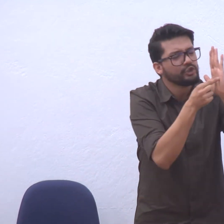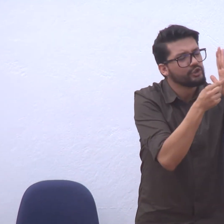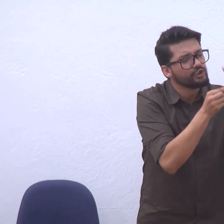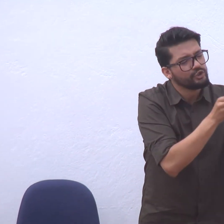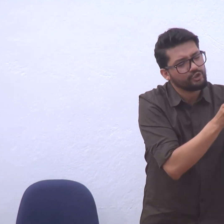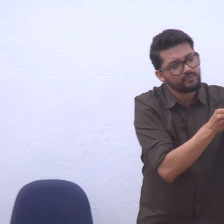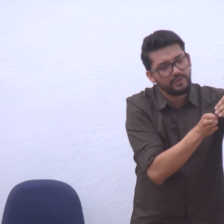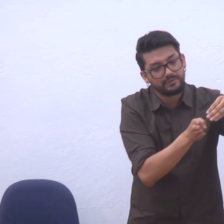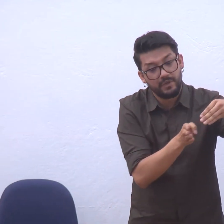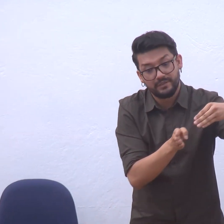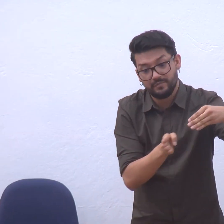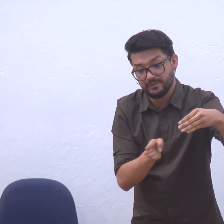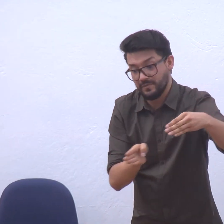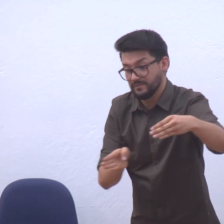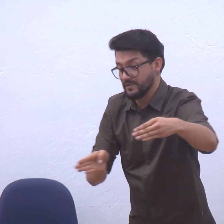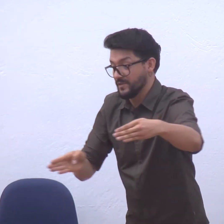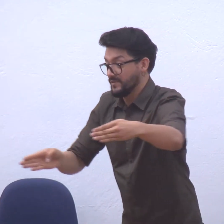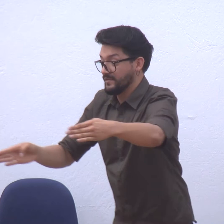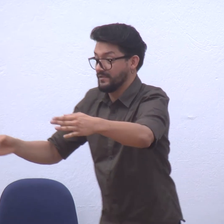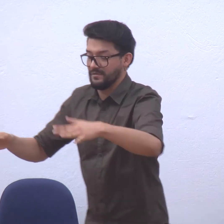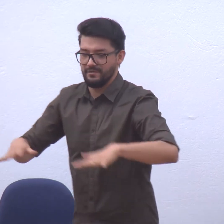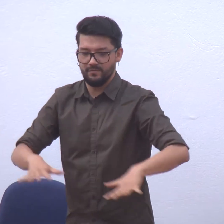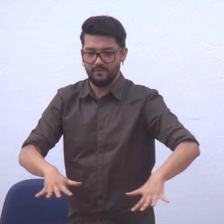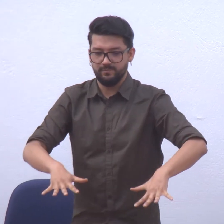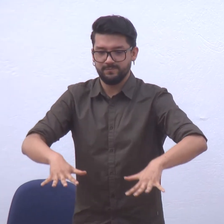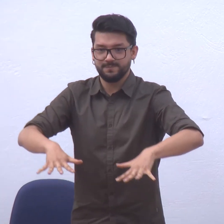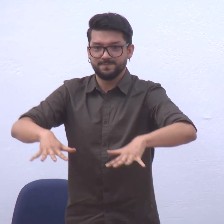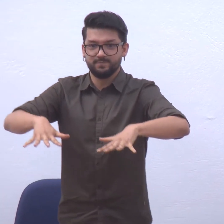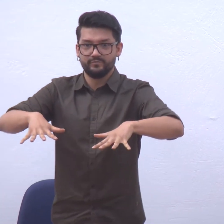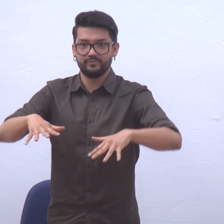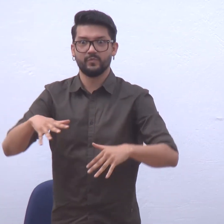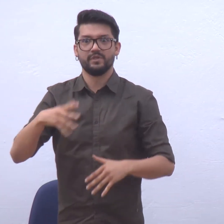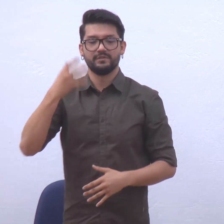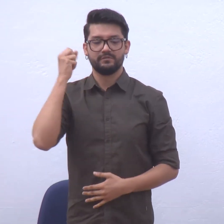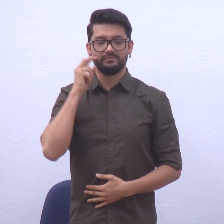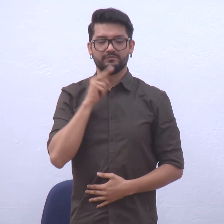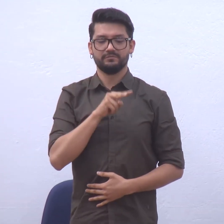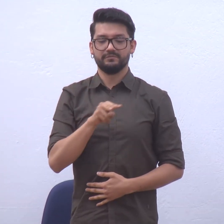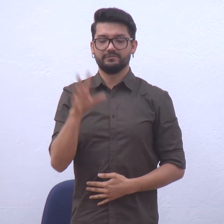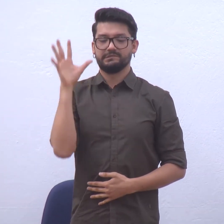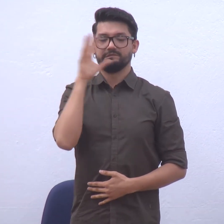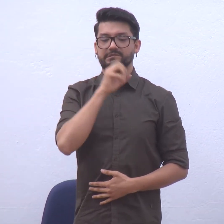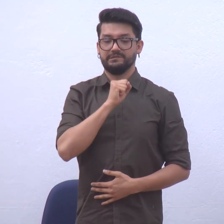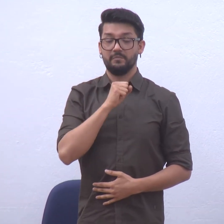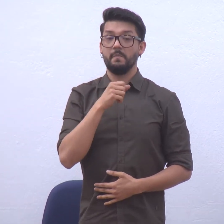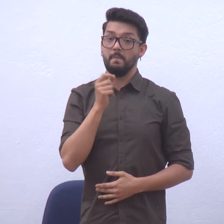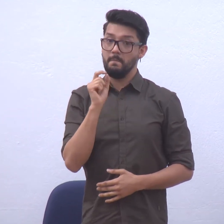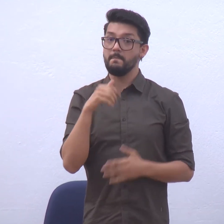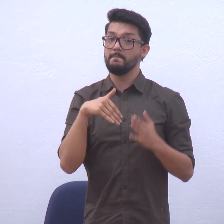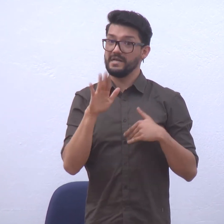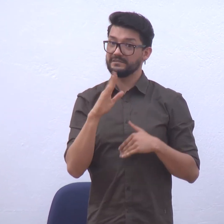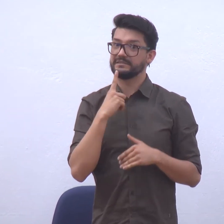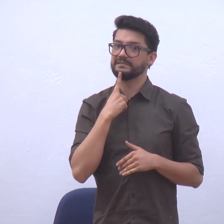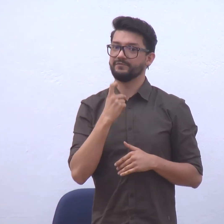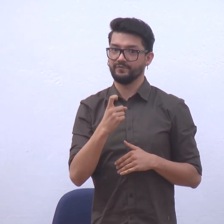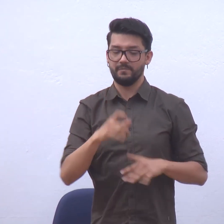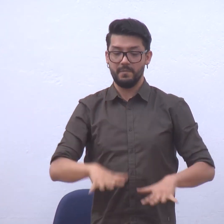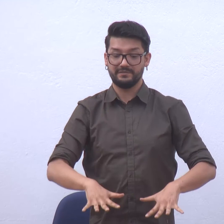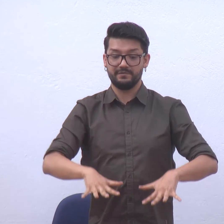más caudalosas. Empezaron a salir del templo, pero empiezan a crecer. Ese río empieza a crecer. Y Ezequiel